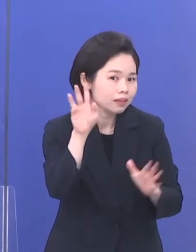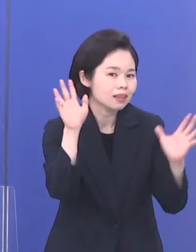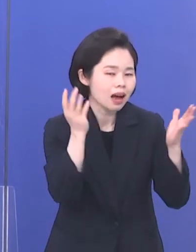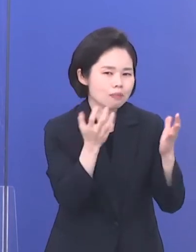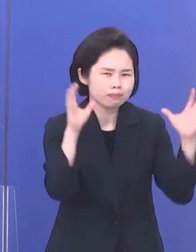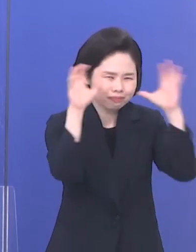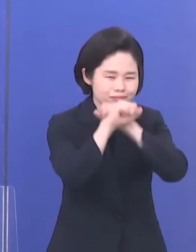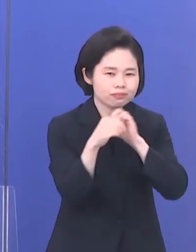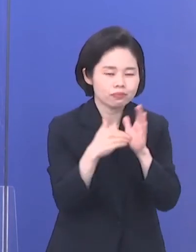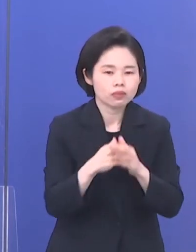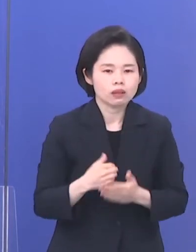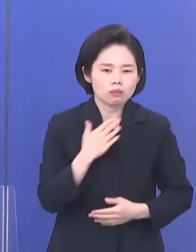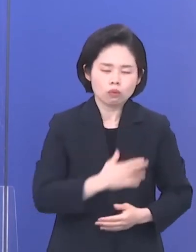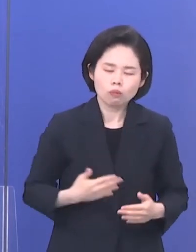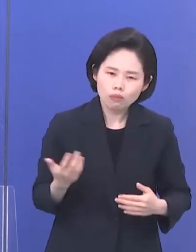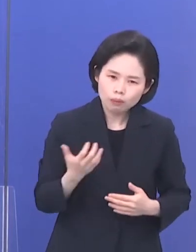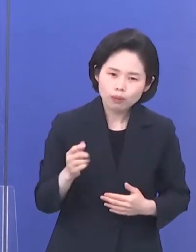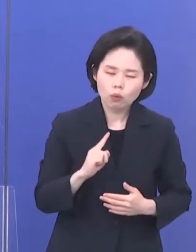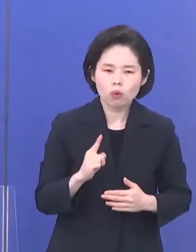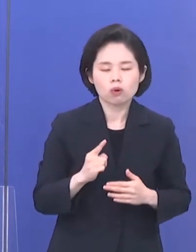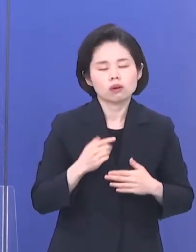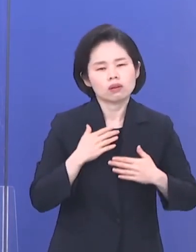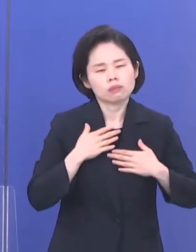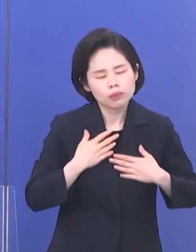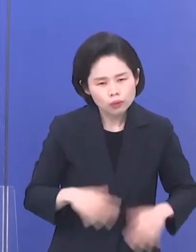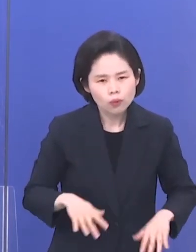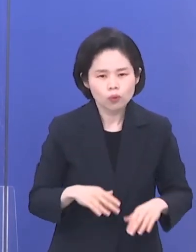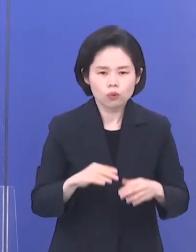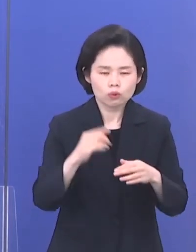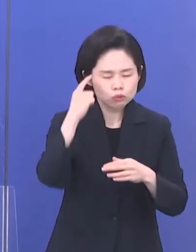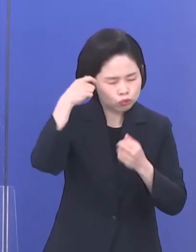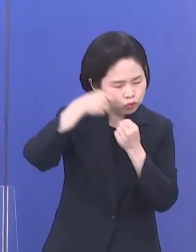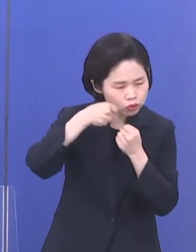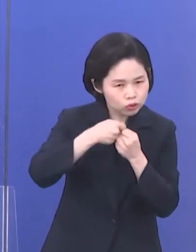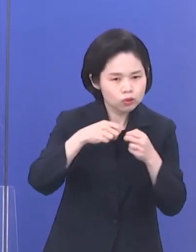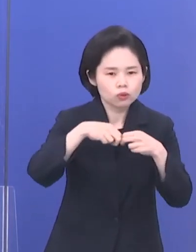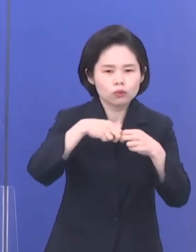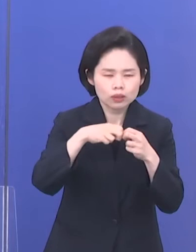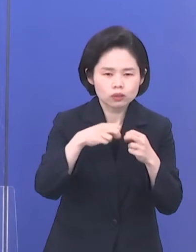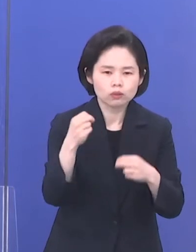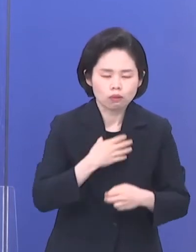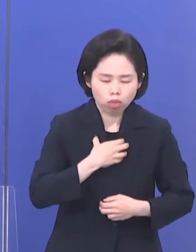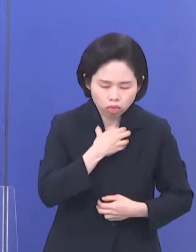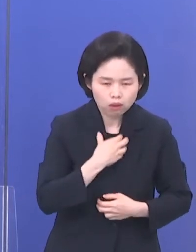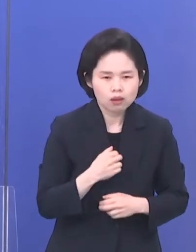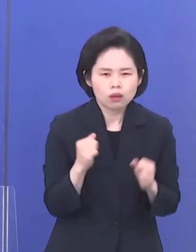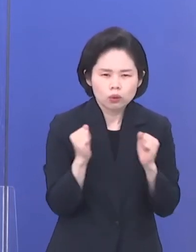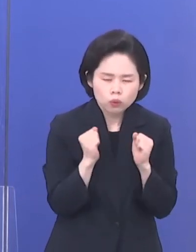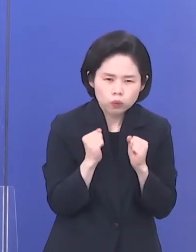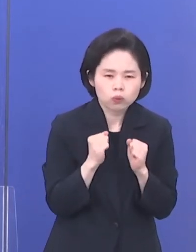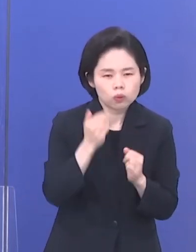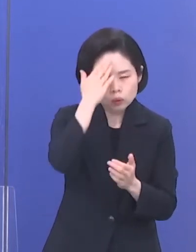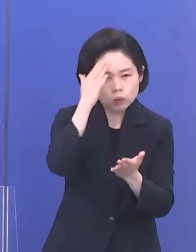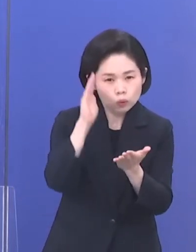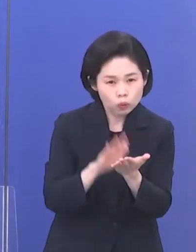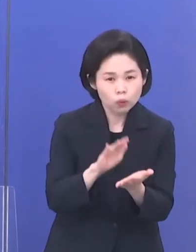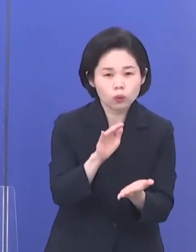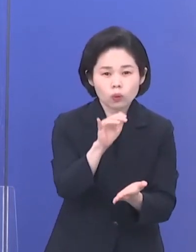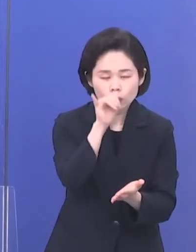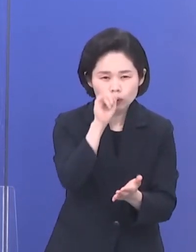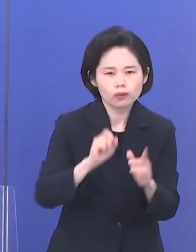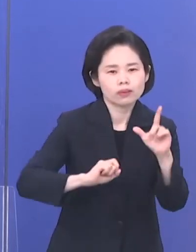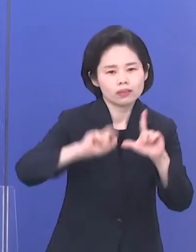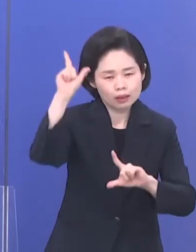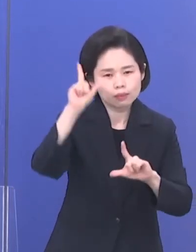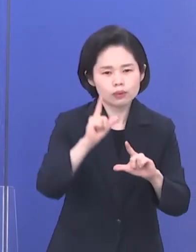전신 반응은 피로, 두통, 근육통, 관절통, 오한, 오심, 발열 순으로 대부분